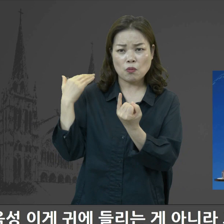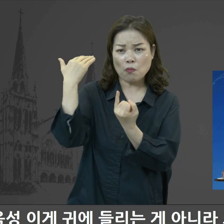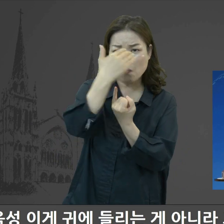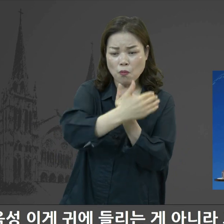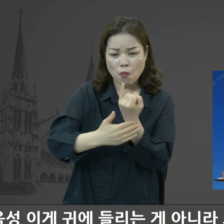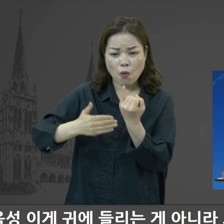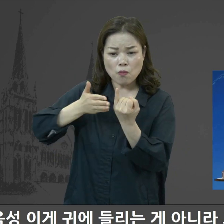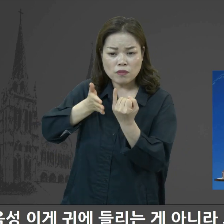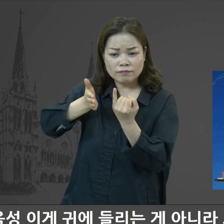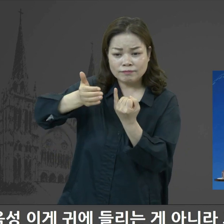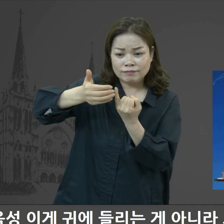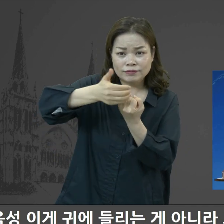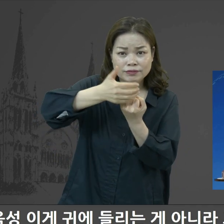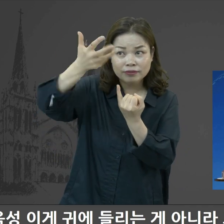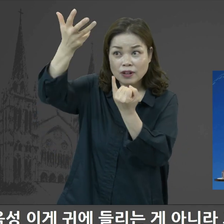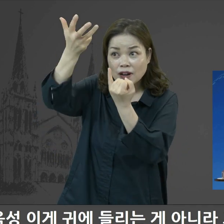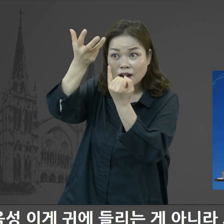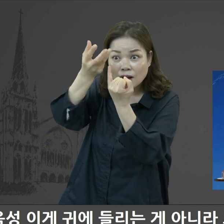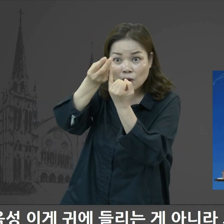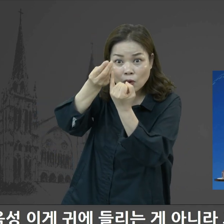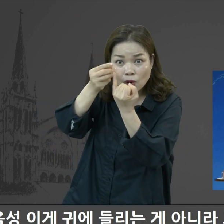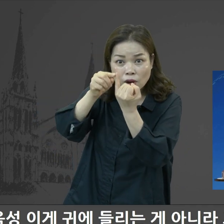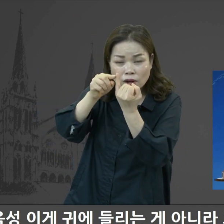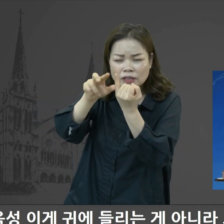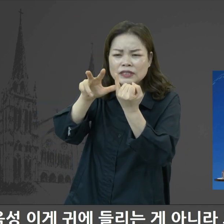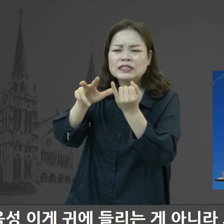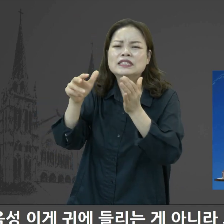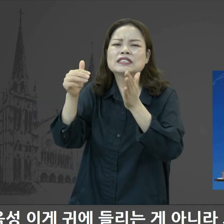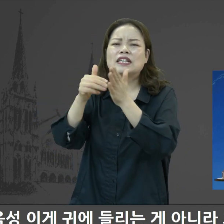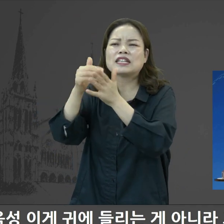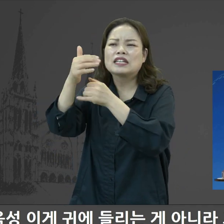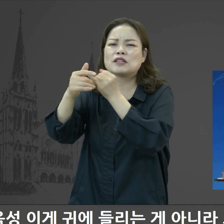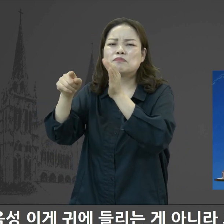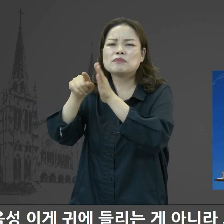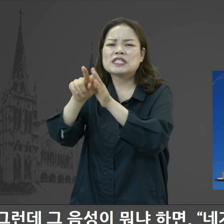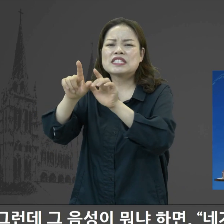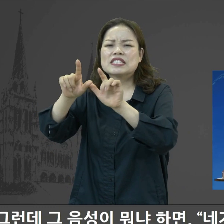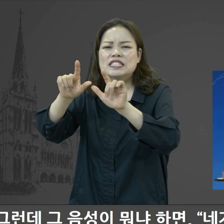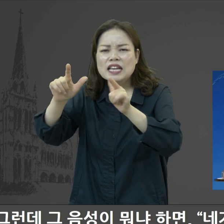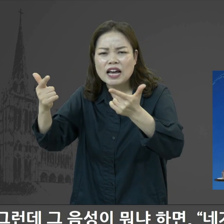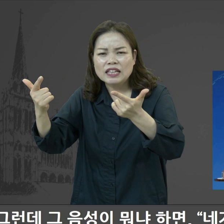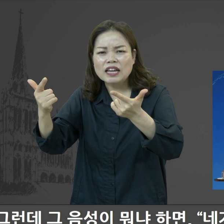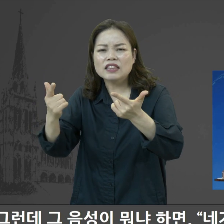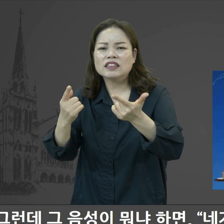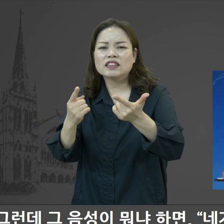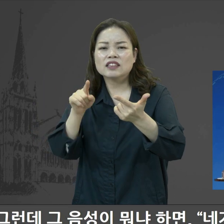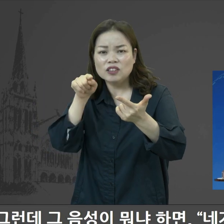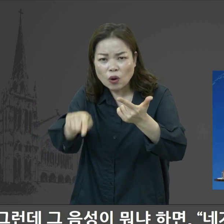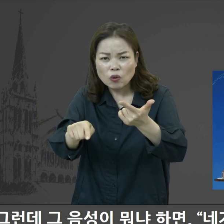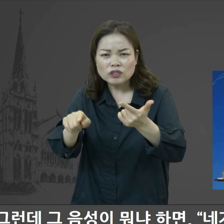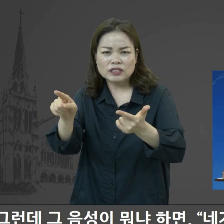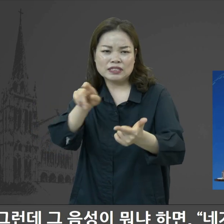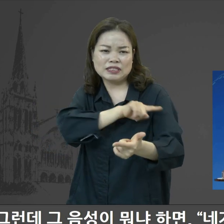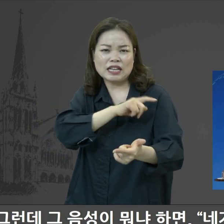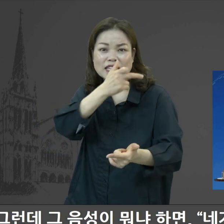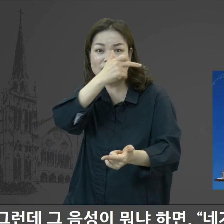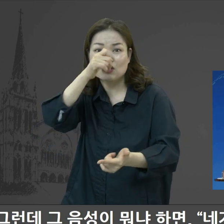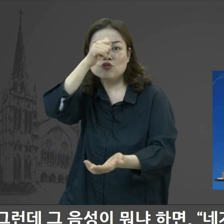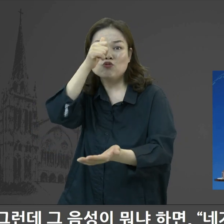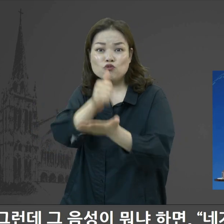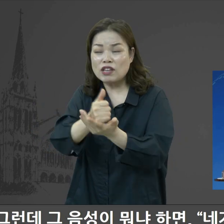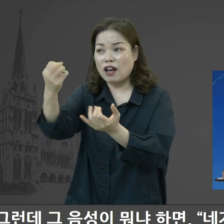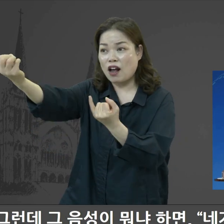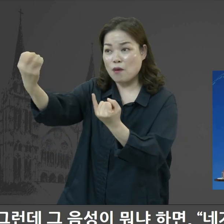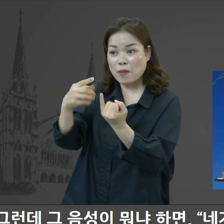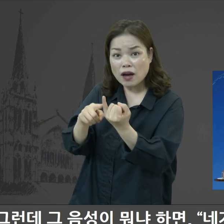덮어요. 그런데 그 음성이 뭐냐 하면 네가 여태까지 하나님 믿지 않고 산 것이 가장 큰 죄다 이러는 거예요. 그때